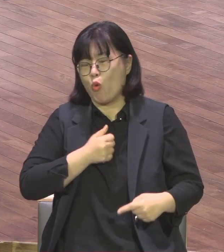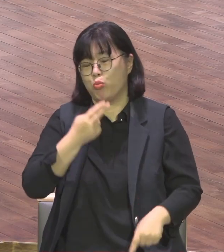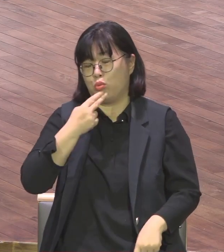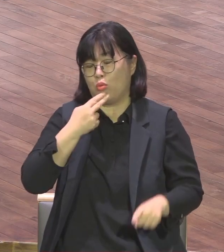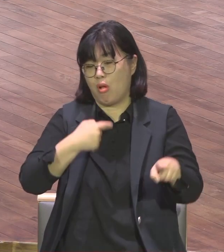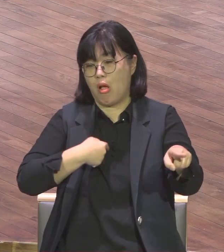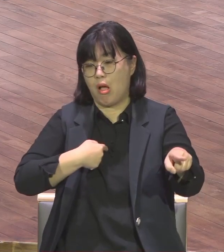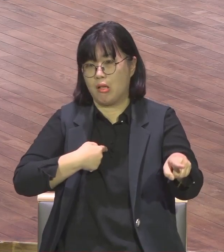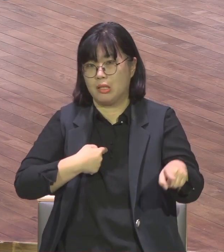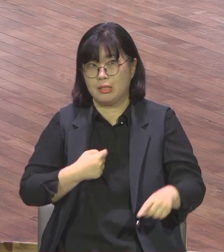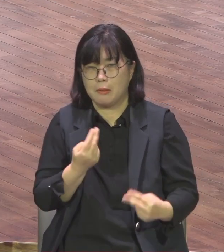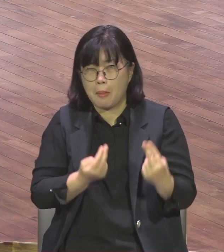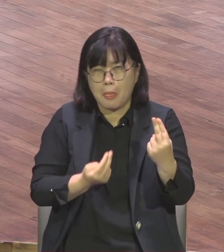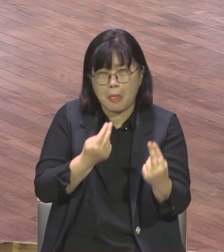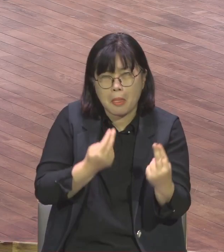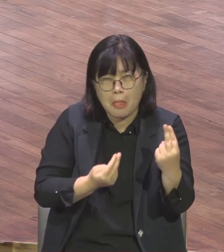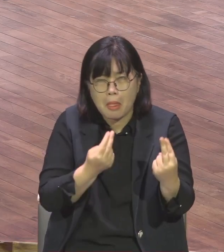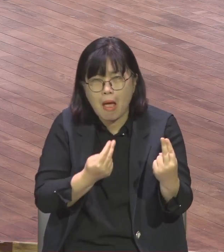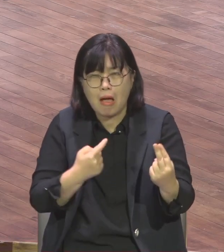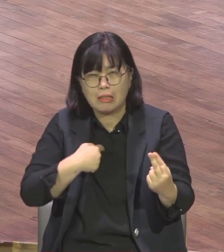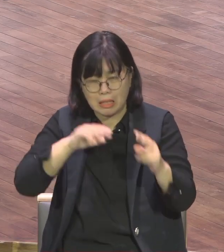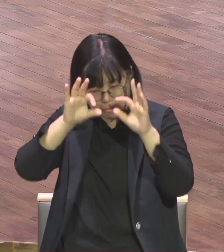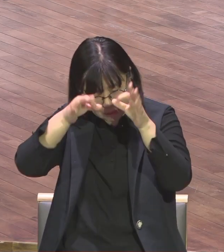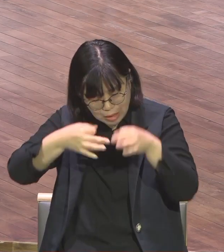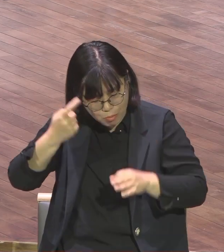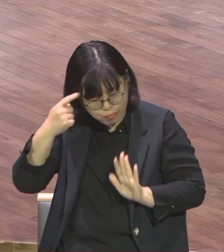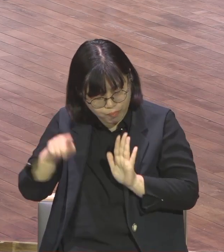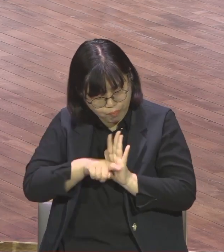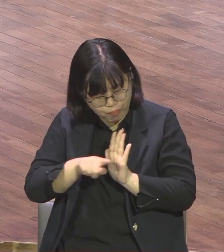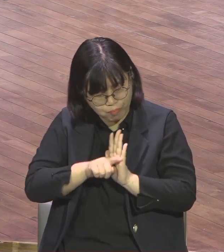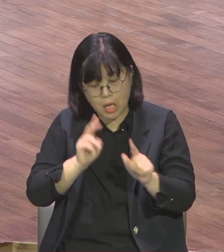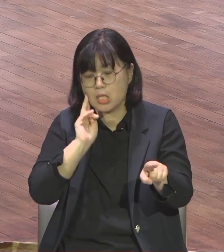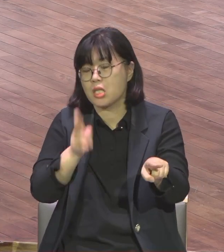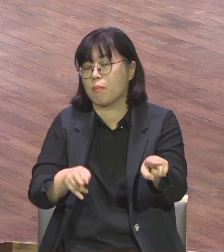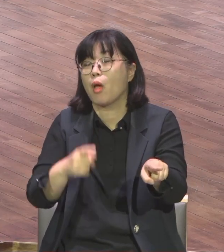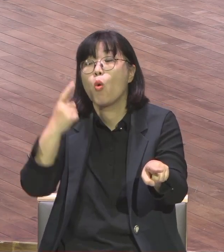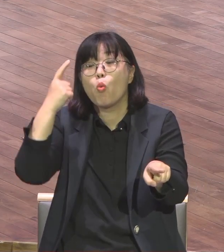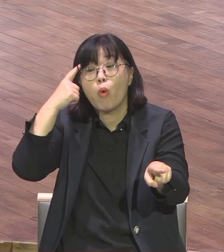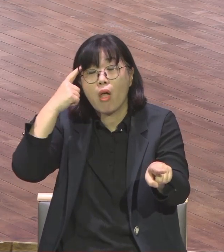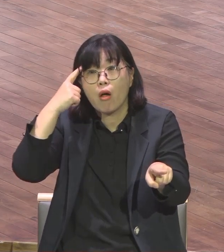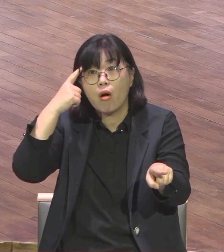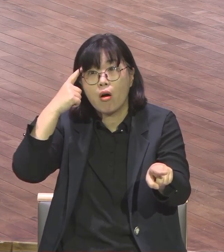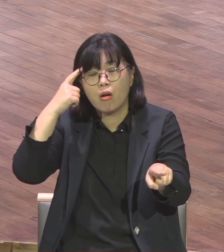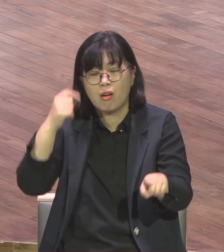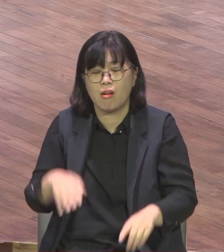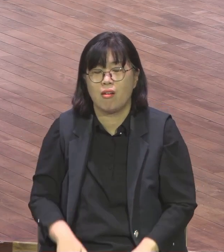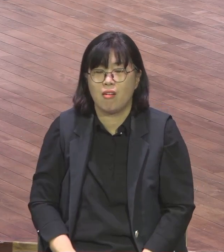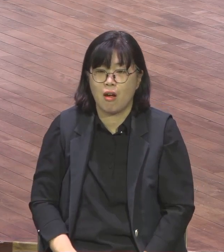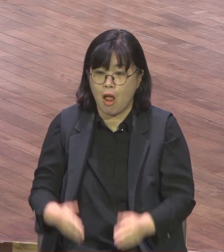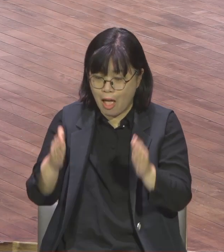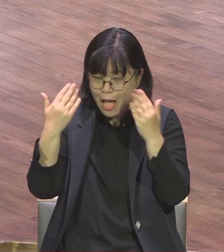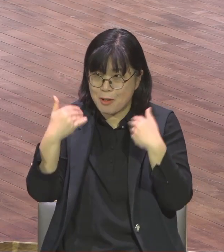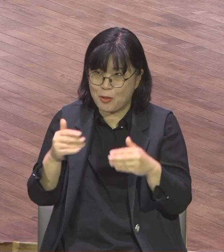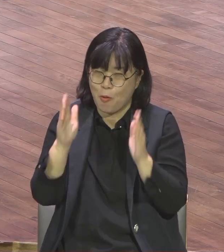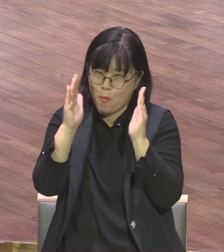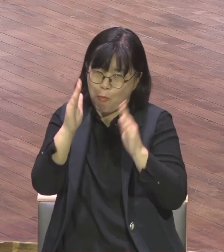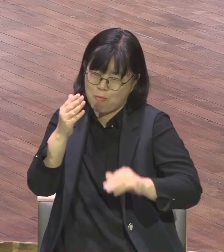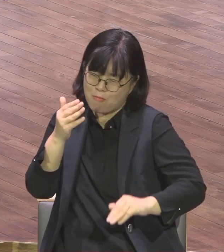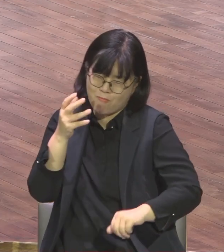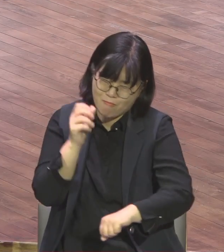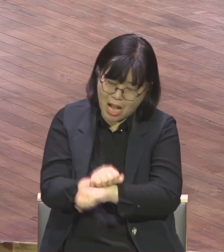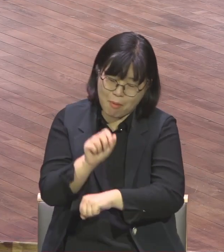1등어치 제일 많다. 자기 자신 인정하네. 이게 영적 문제 아닌가 모르겠어요. 아니 서울대 갔으면